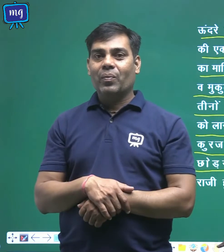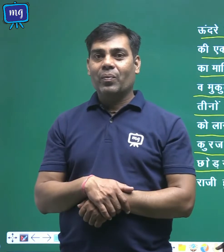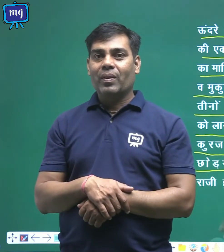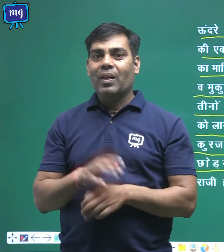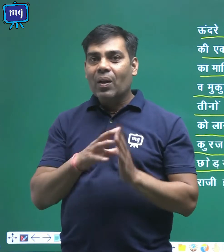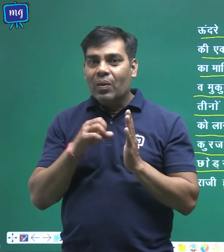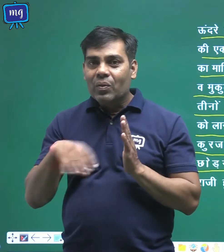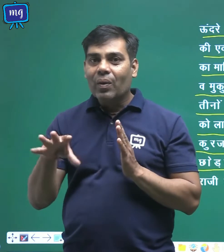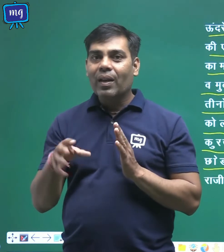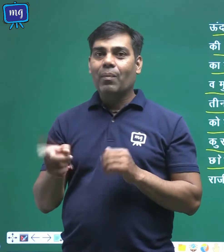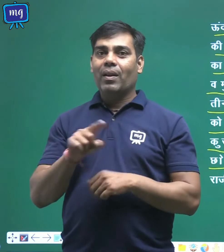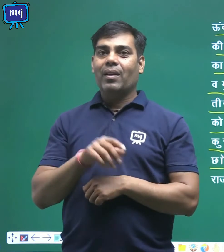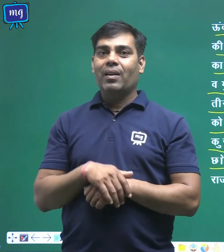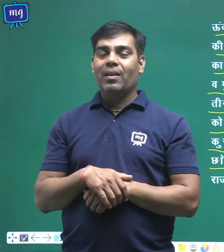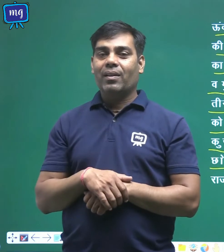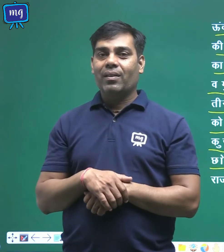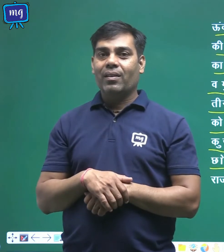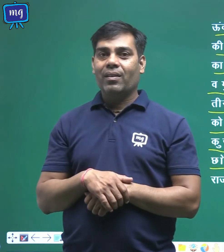छोड़ने पर